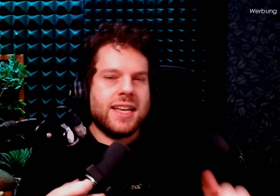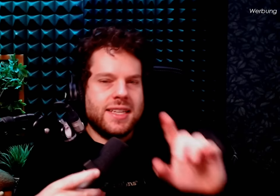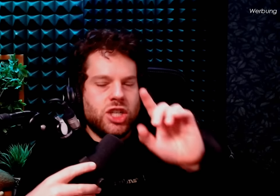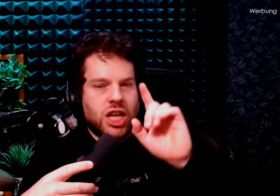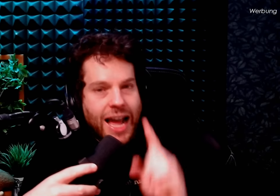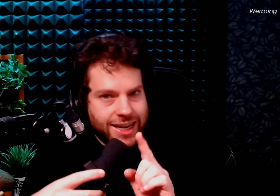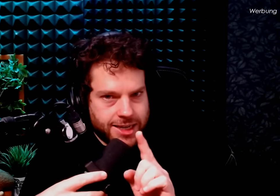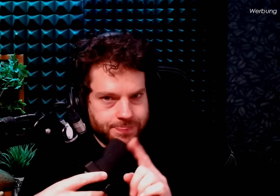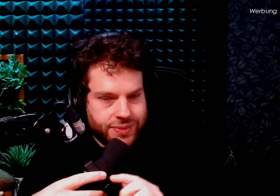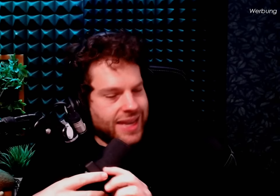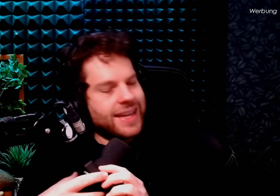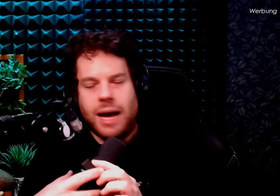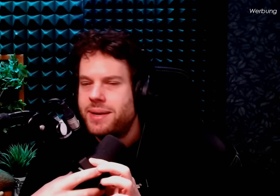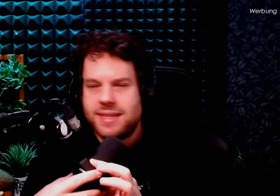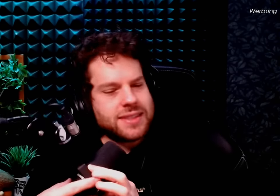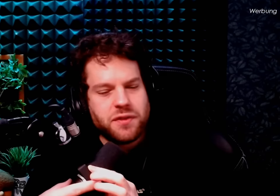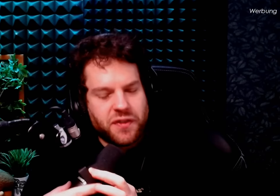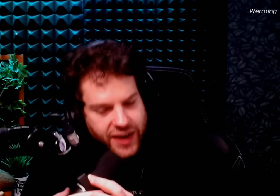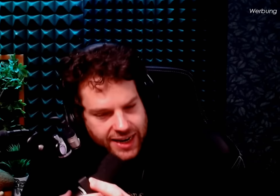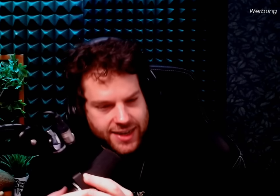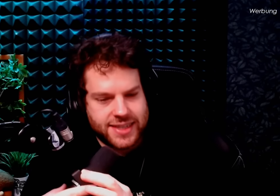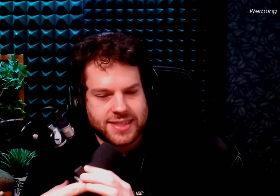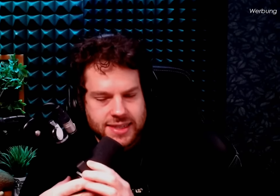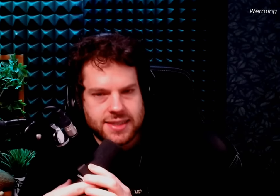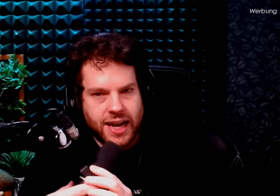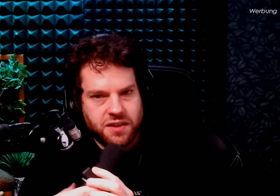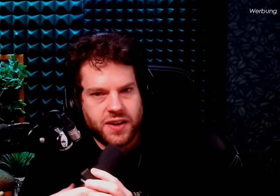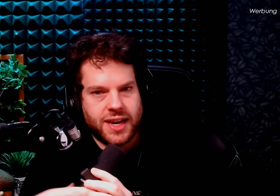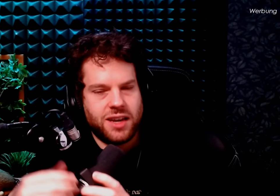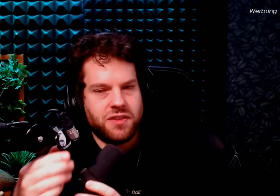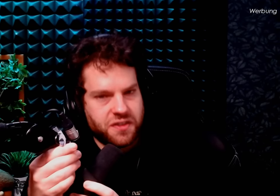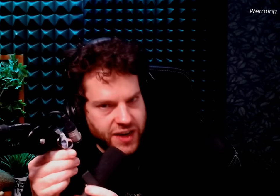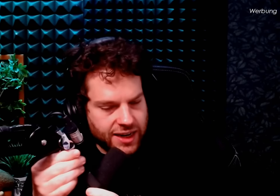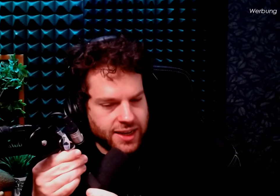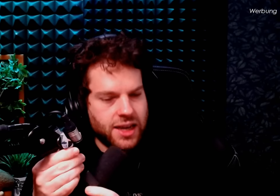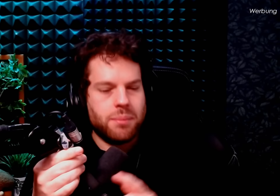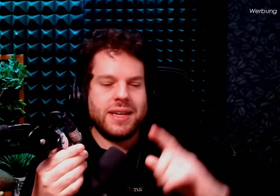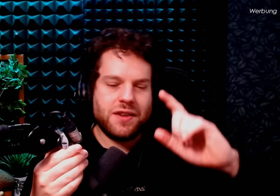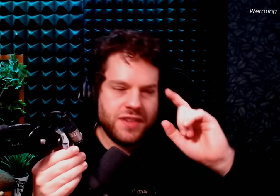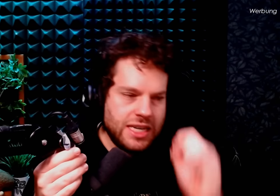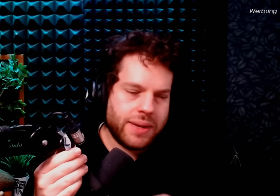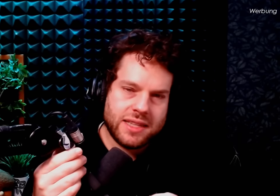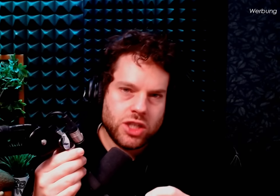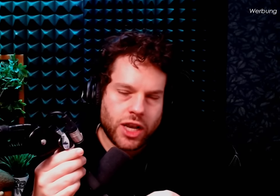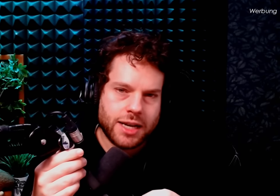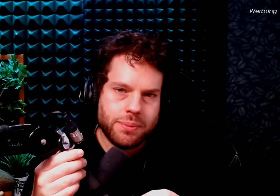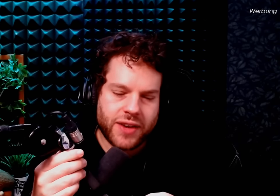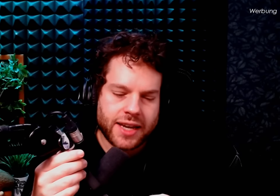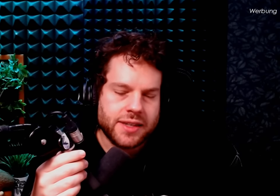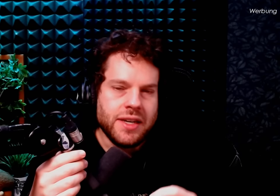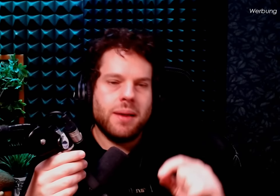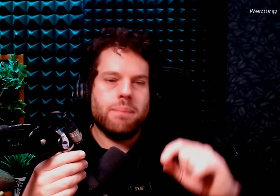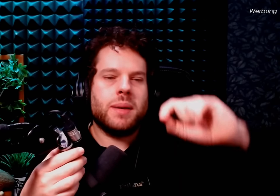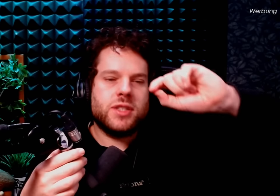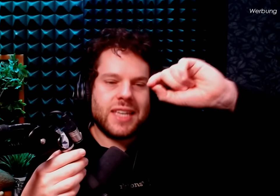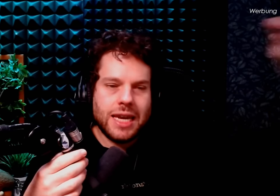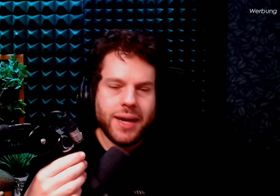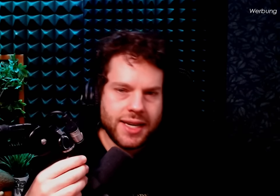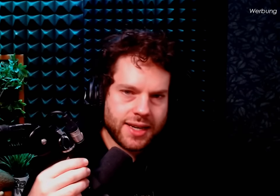die Schlange. Aber das ist ein Fehler. Das ist einfach ein Fehler. Man darf niemals die Schlange bewerten. Man muss immer den